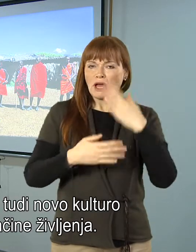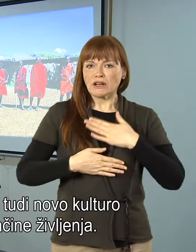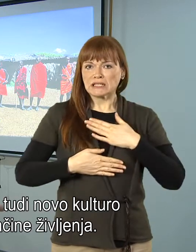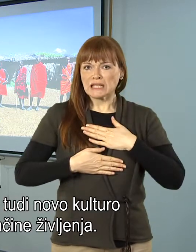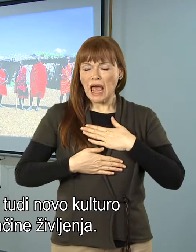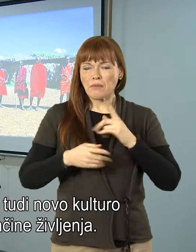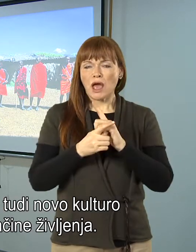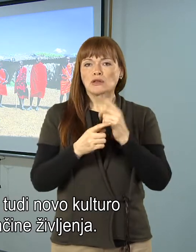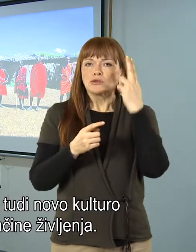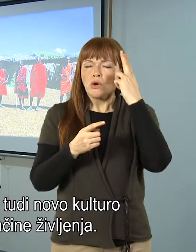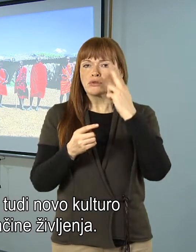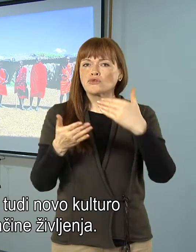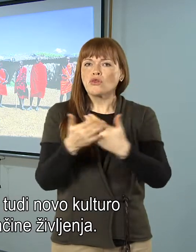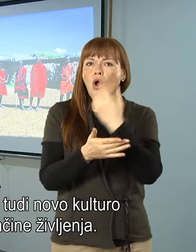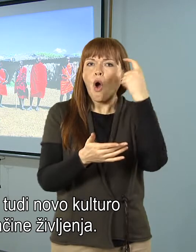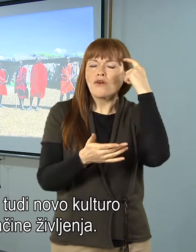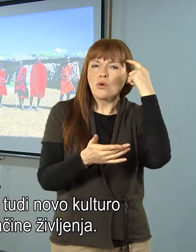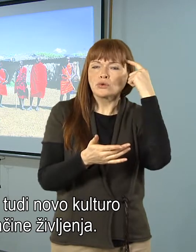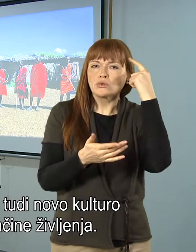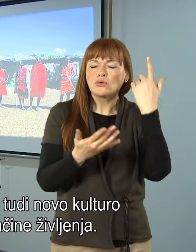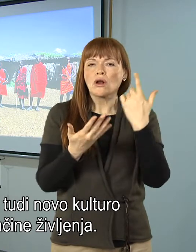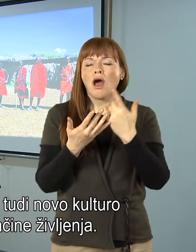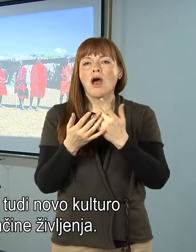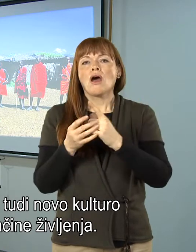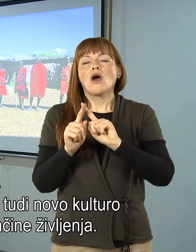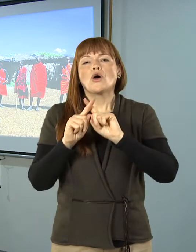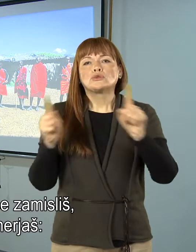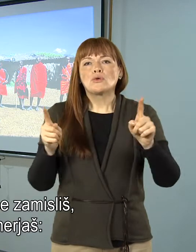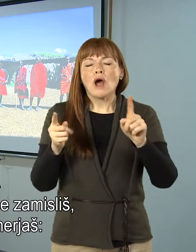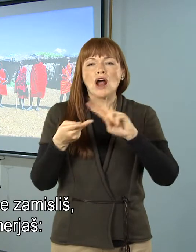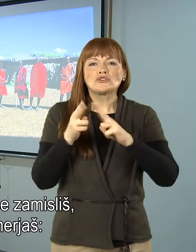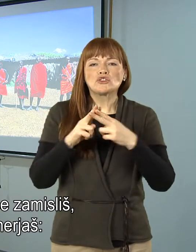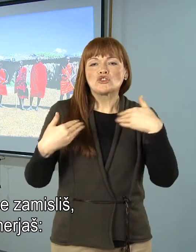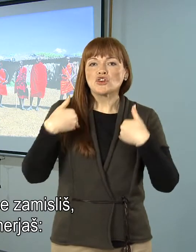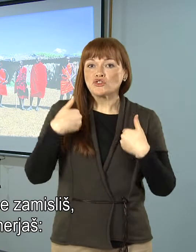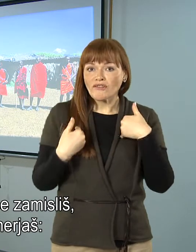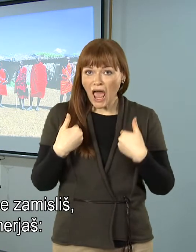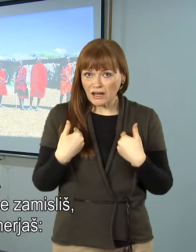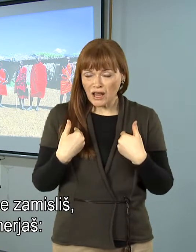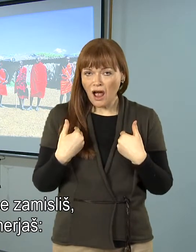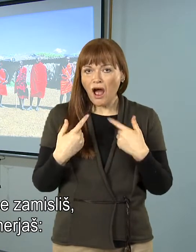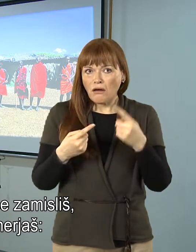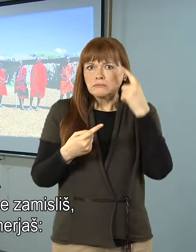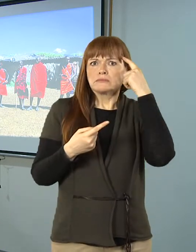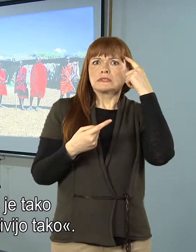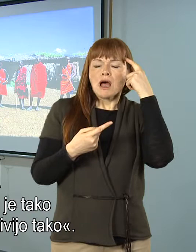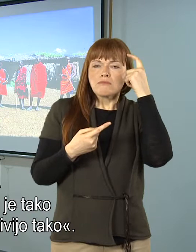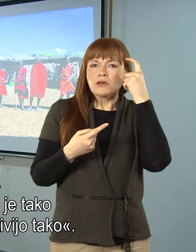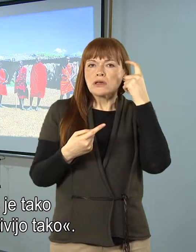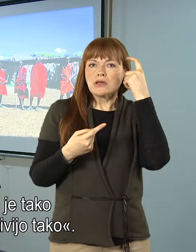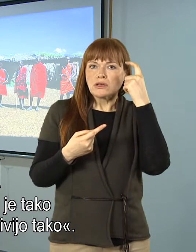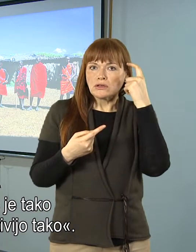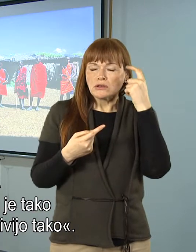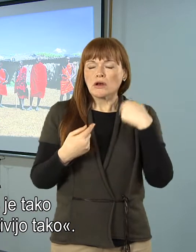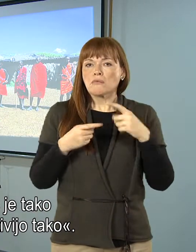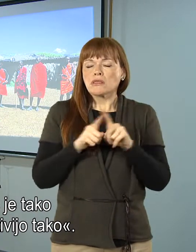da spoznaš neko novo kulturo, neke drugačne načine življenja, ker se potem marsikdaj zamisliš, predvsem ko primerjaš, pri nas pa tako,